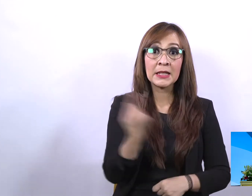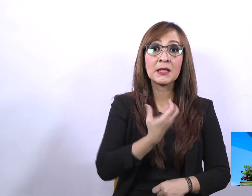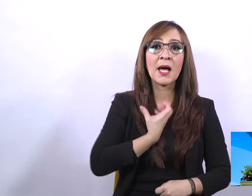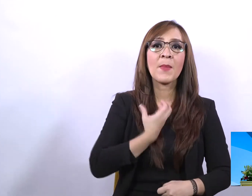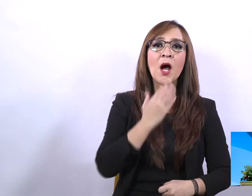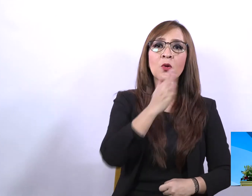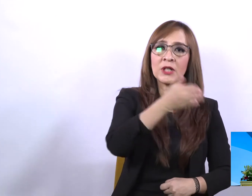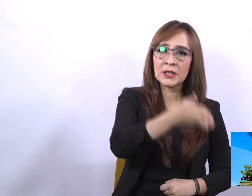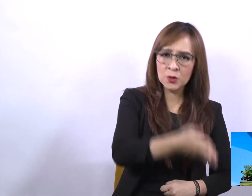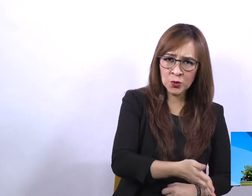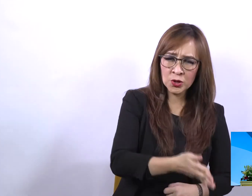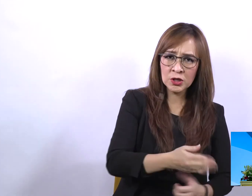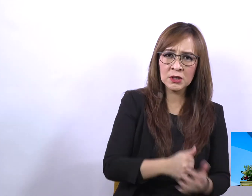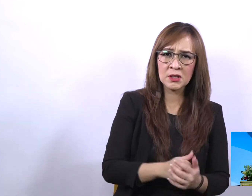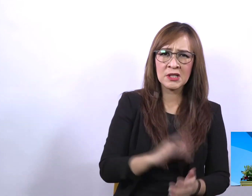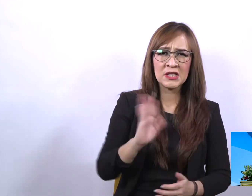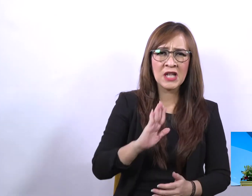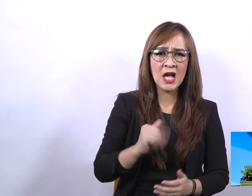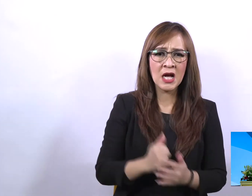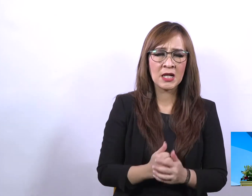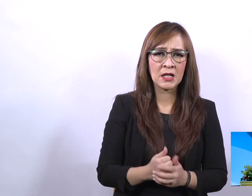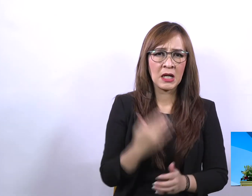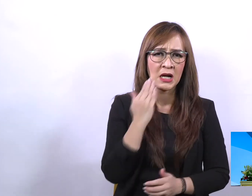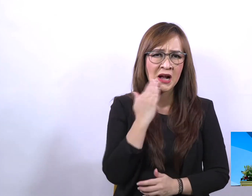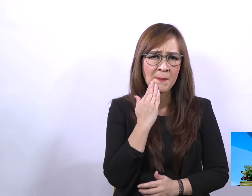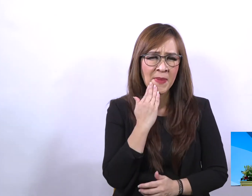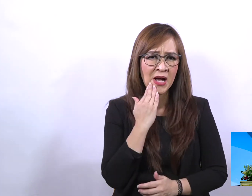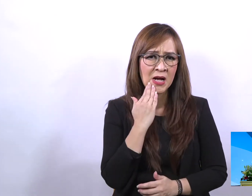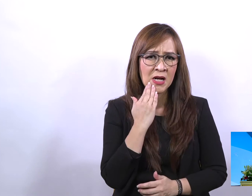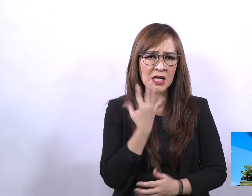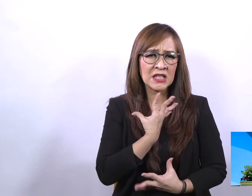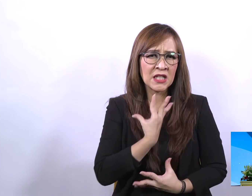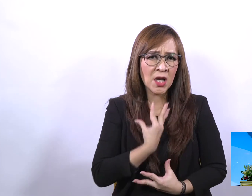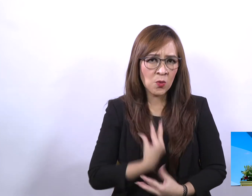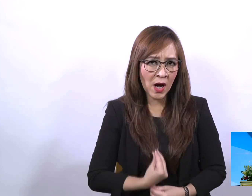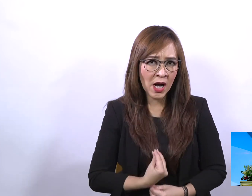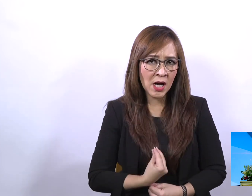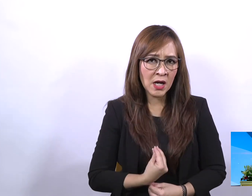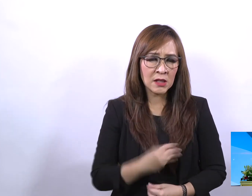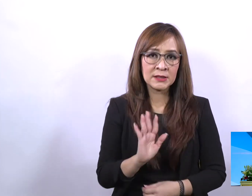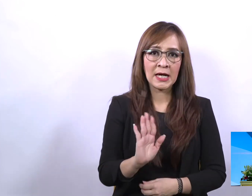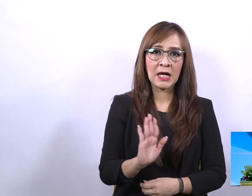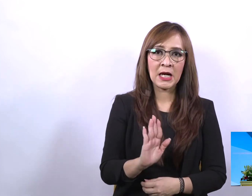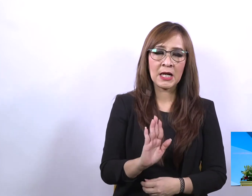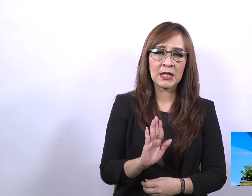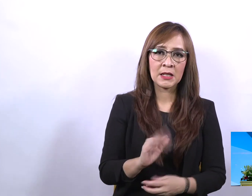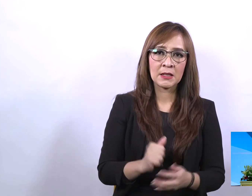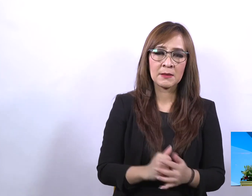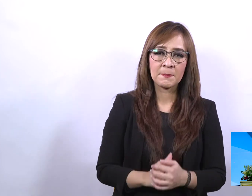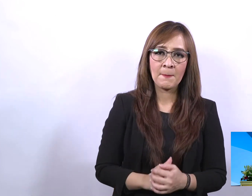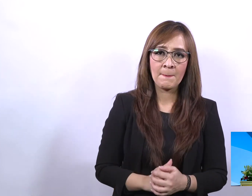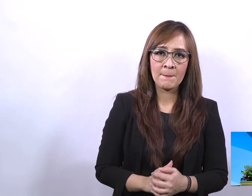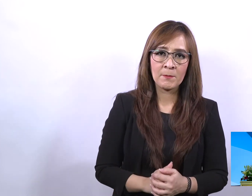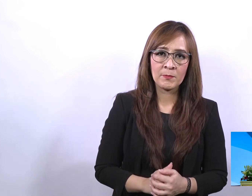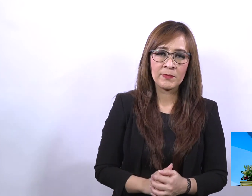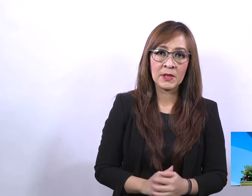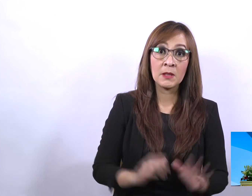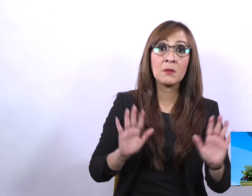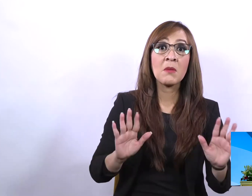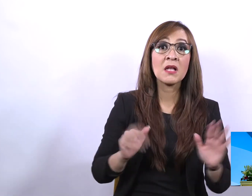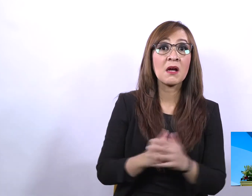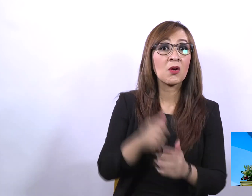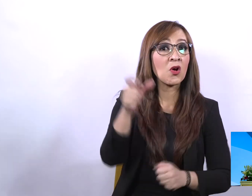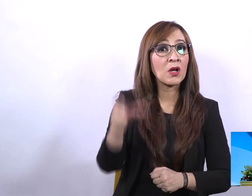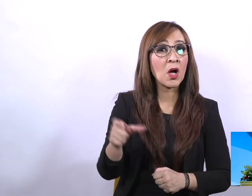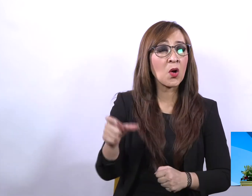Hai jangan jadi orang yang sensian apa-apa tersinggung apa-apa kecewa Hai semua hamba-hamba Tuhan menghadapi tantangan yang keras